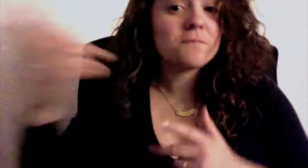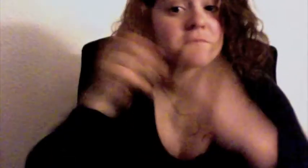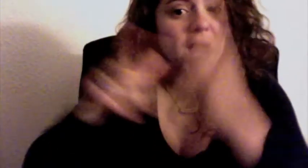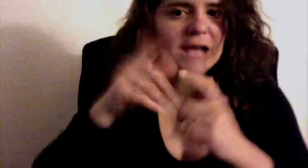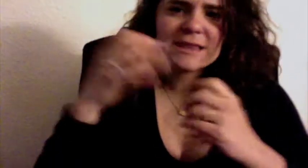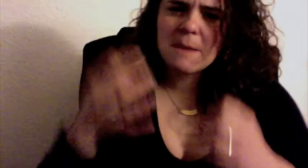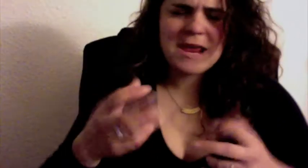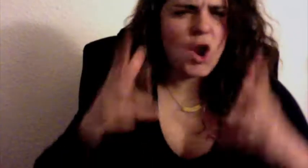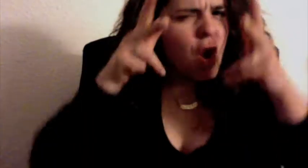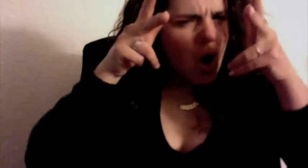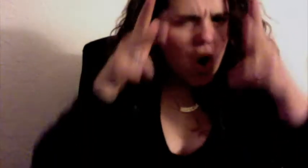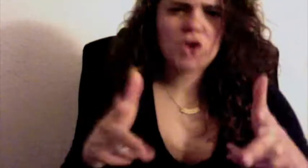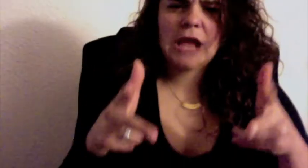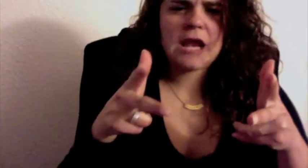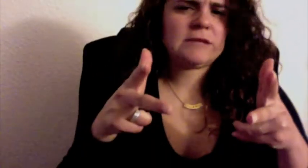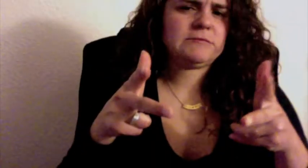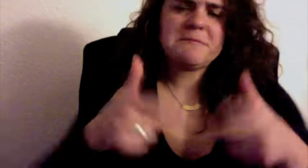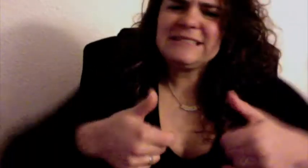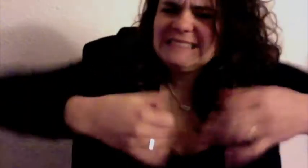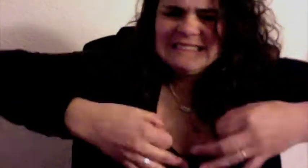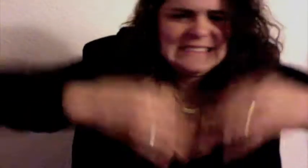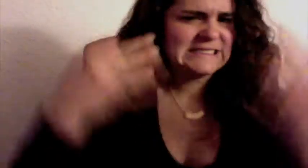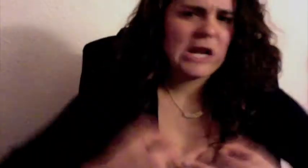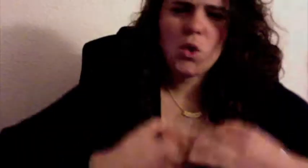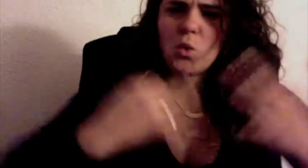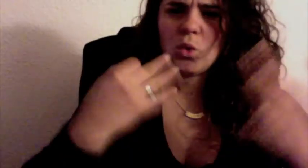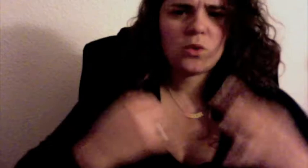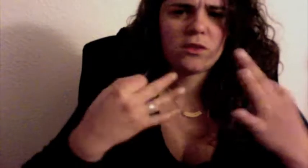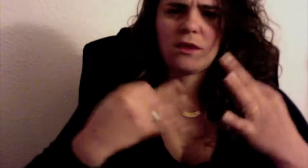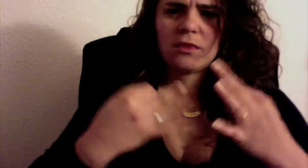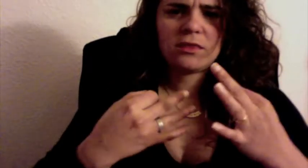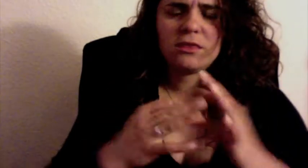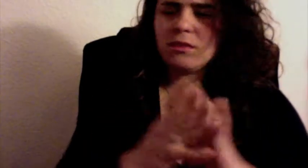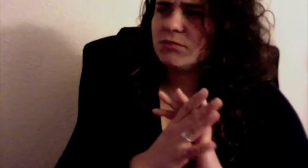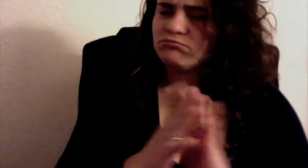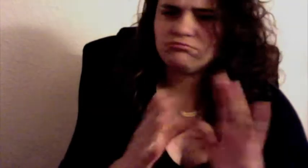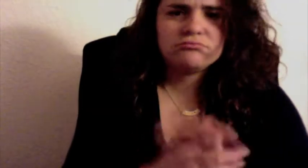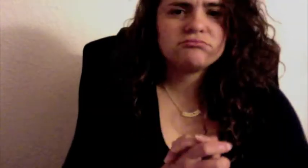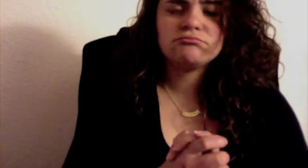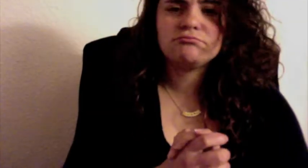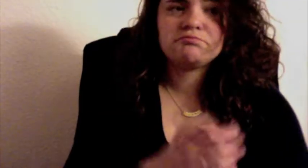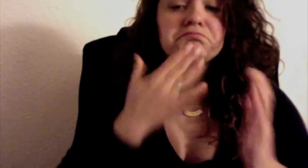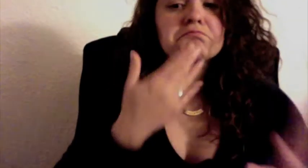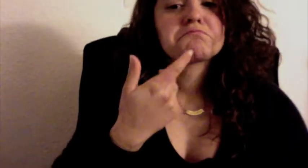demográfica. Las ciudades del mundo llevarán progresivamente a varias familias a desplazarse.